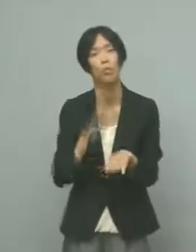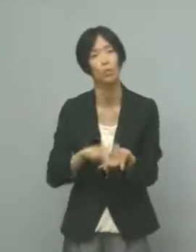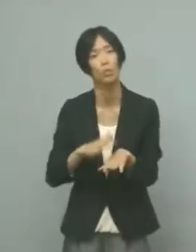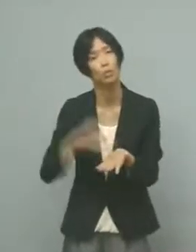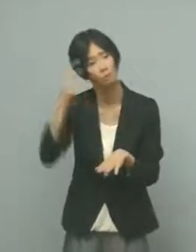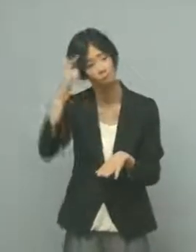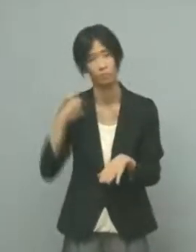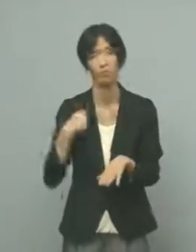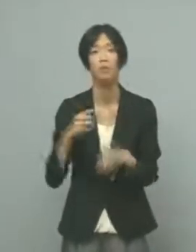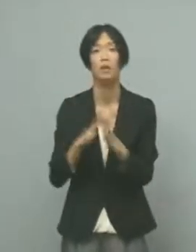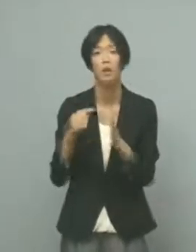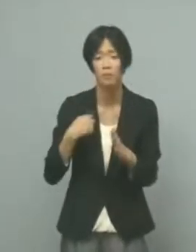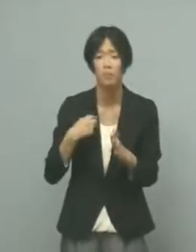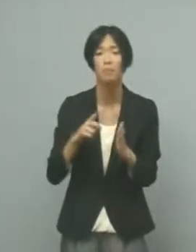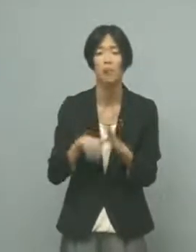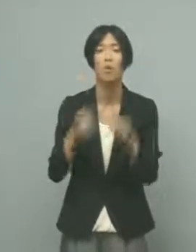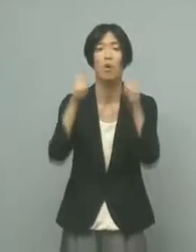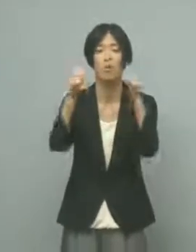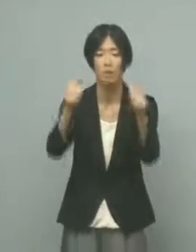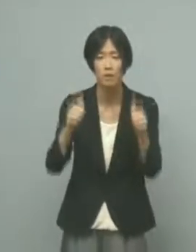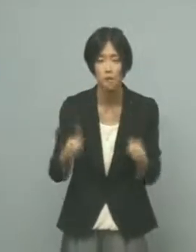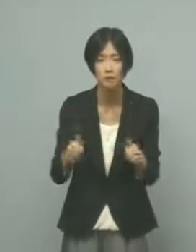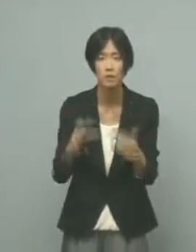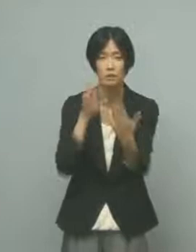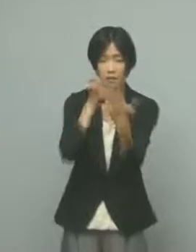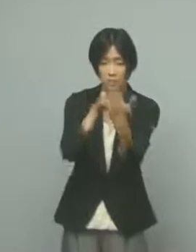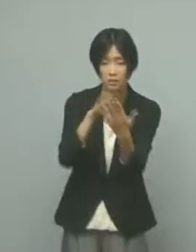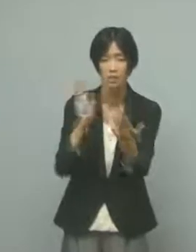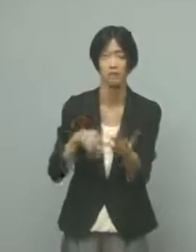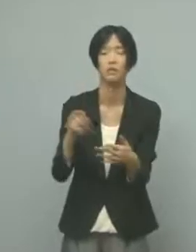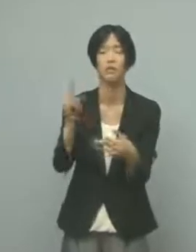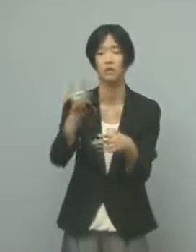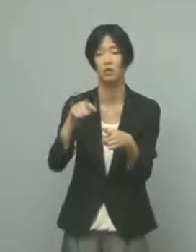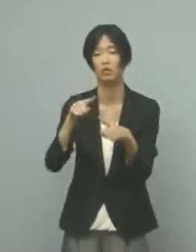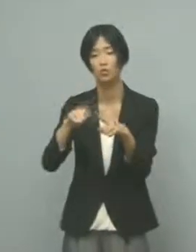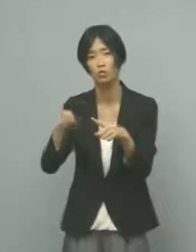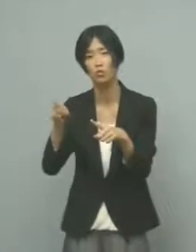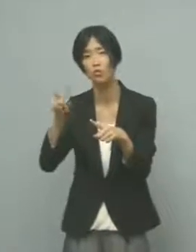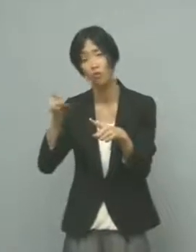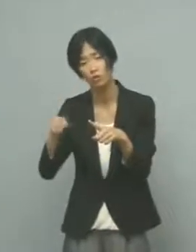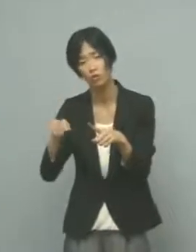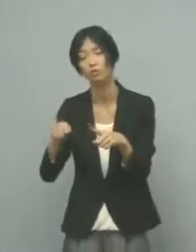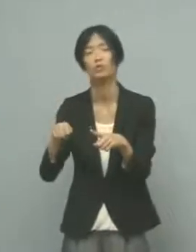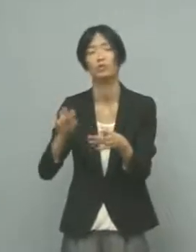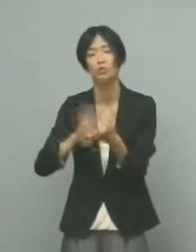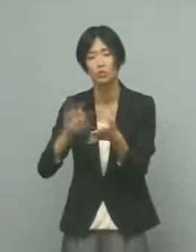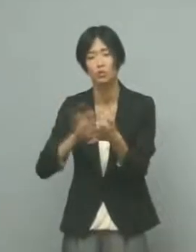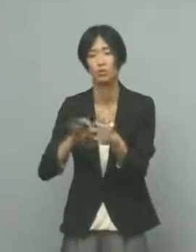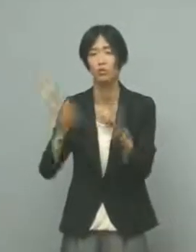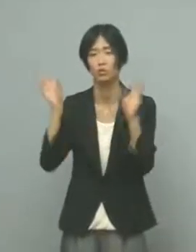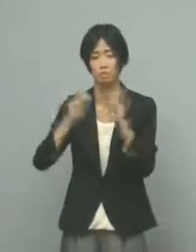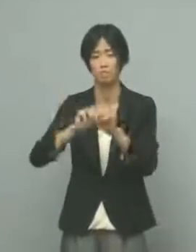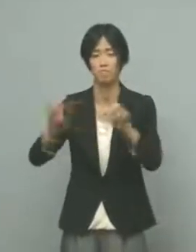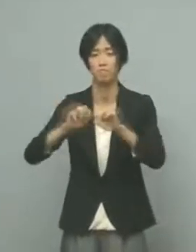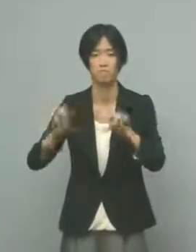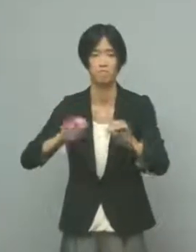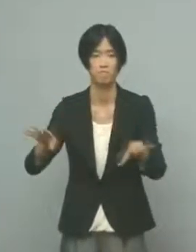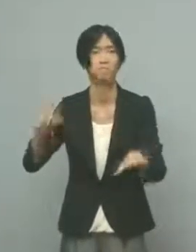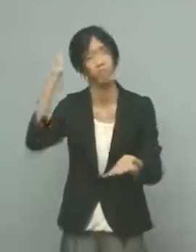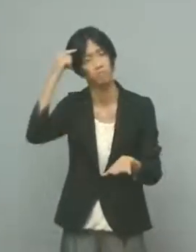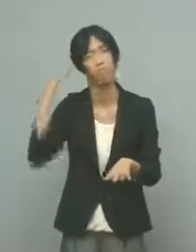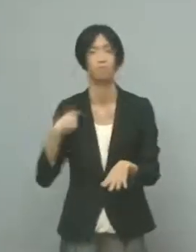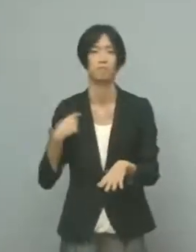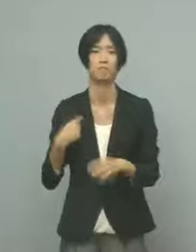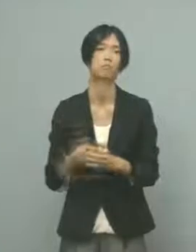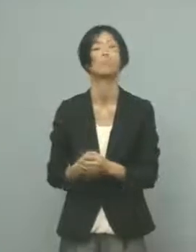ホームページやまた SNS などを活用した情報発信を行いまして、特に今回の改